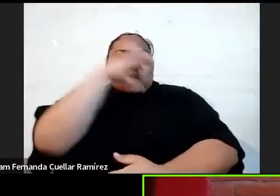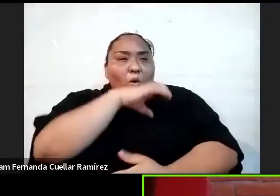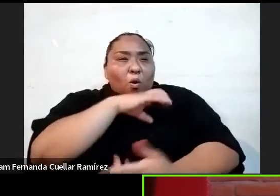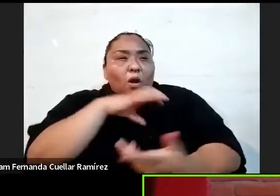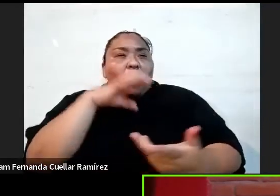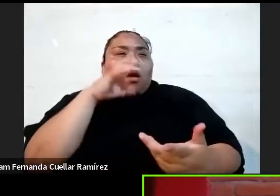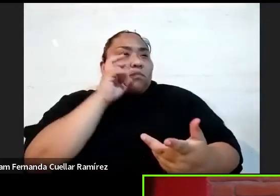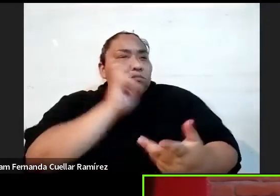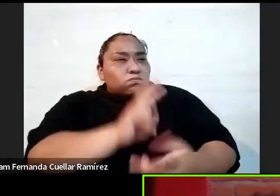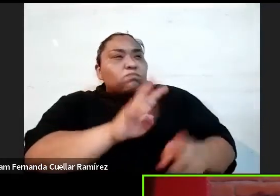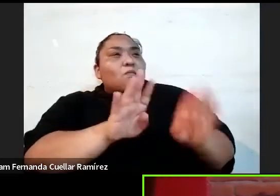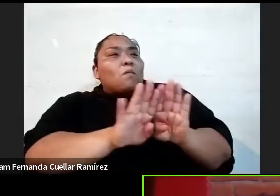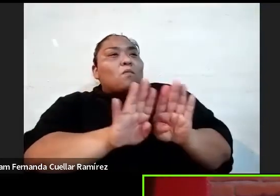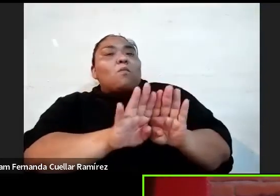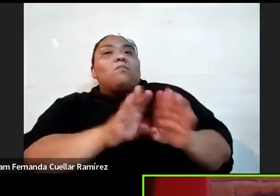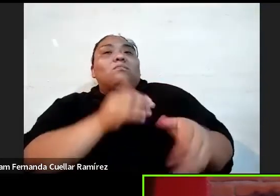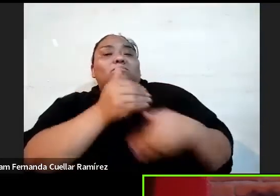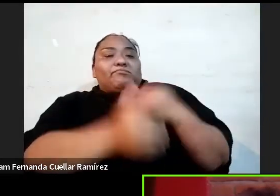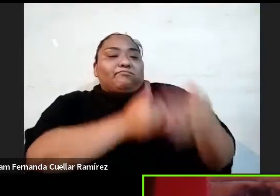trabajo.